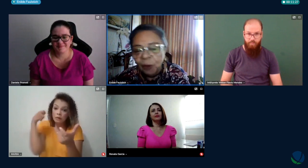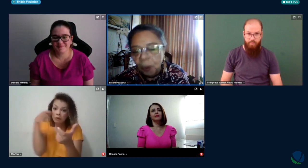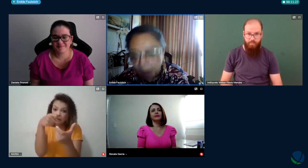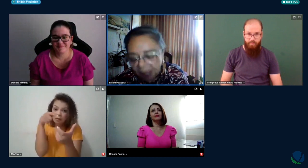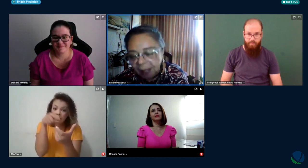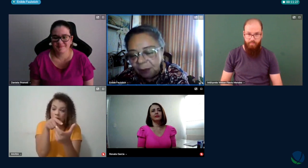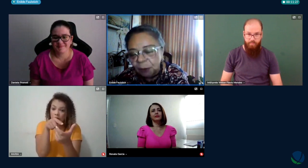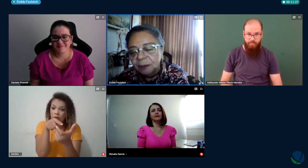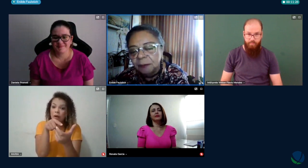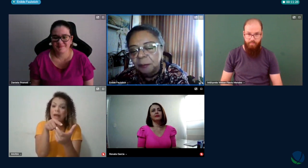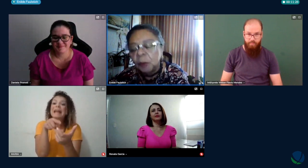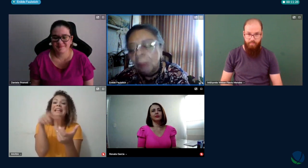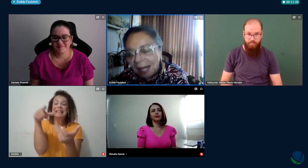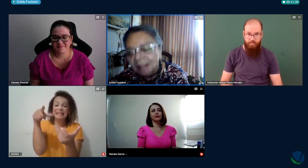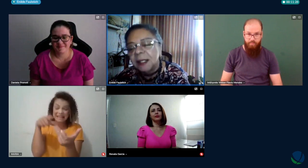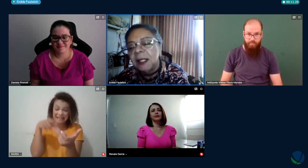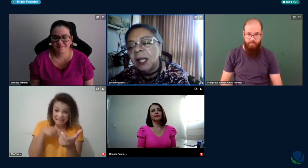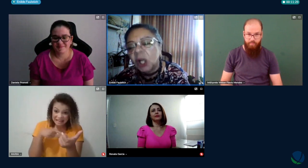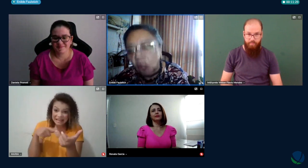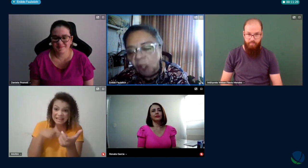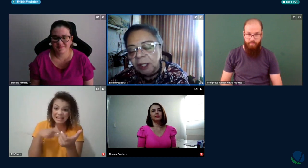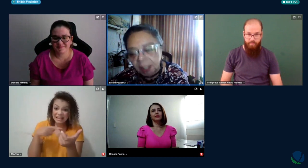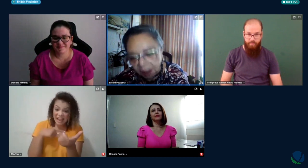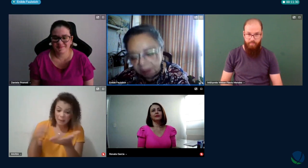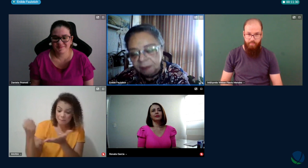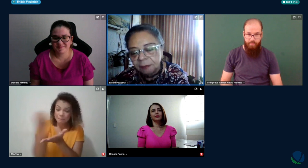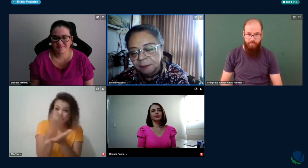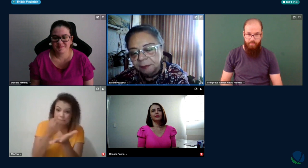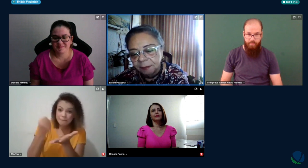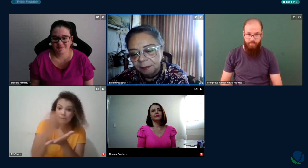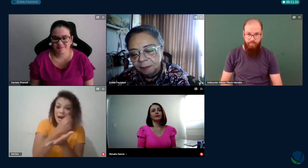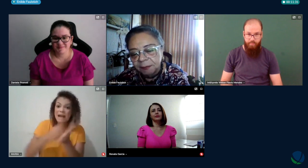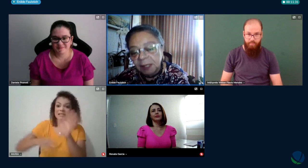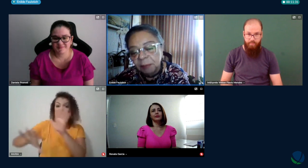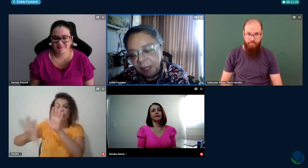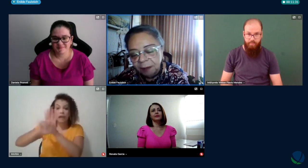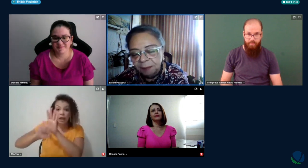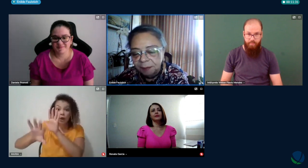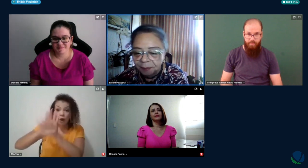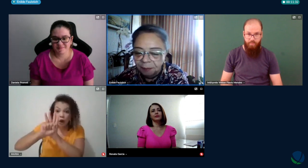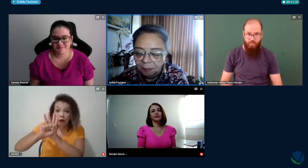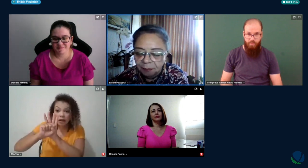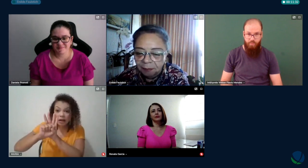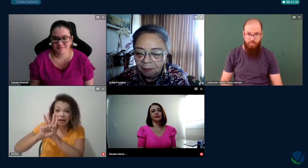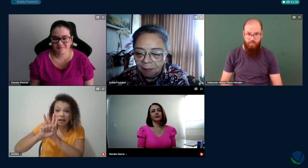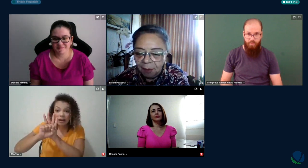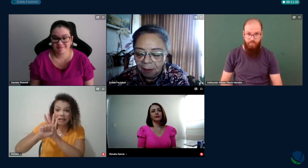é formado por base icônica também?